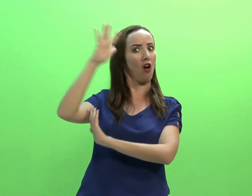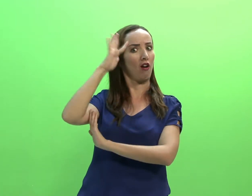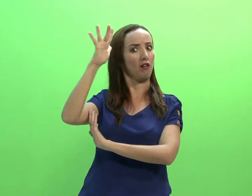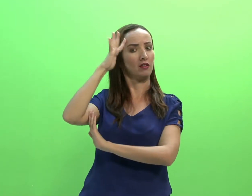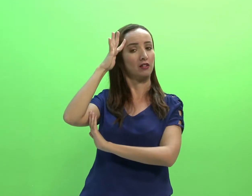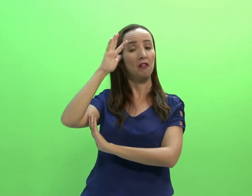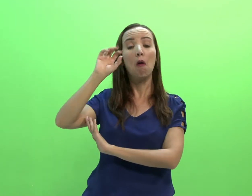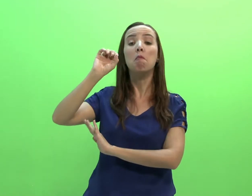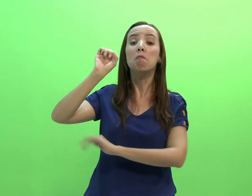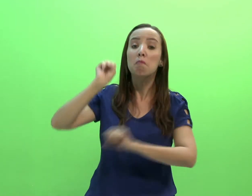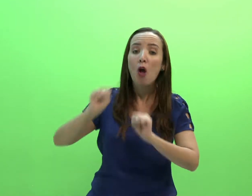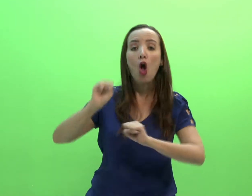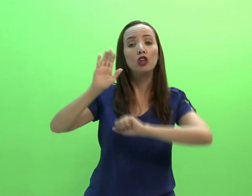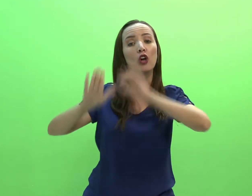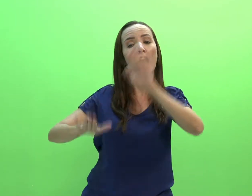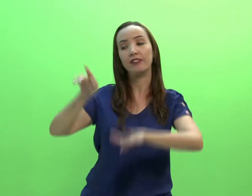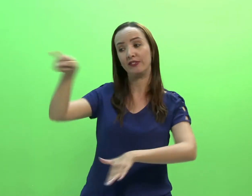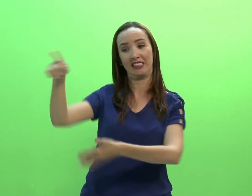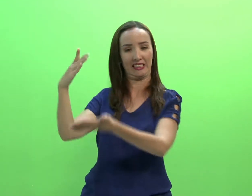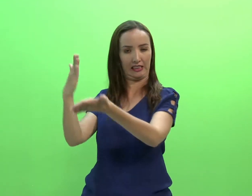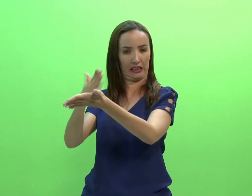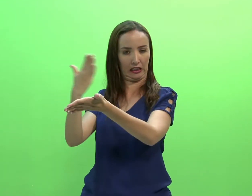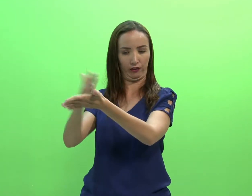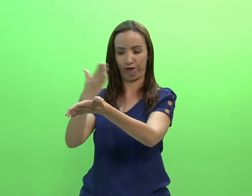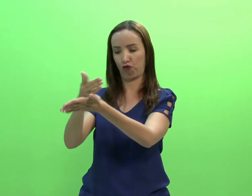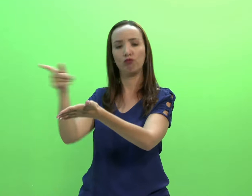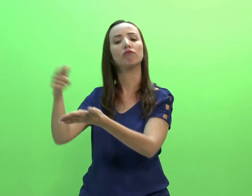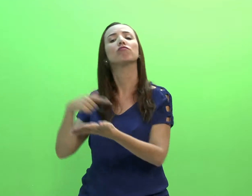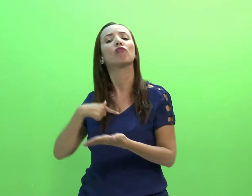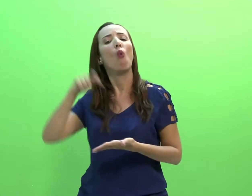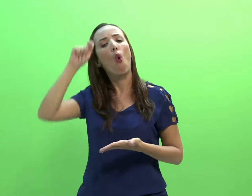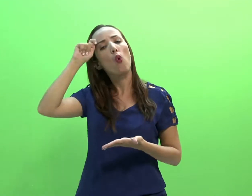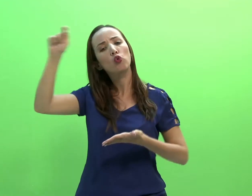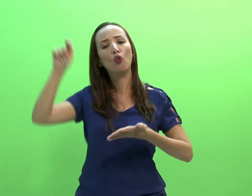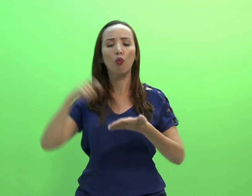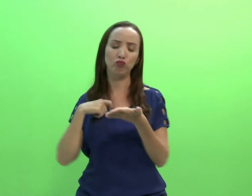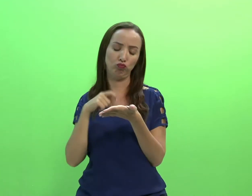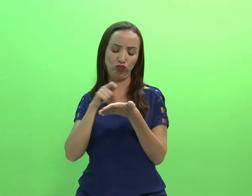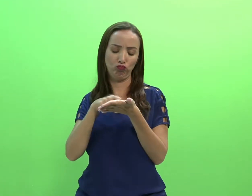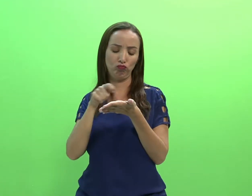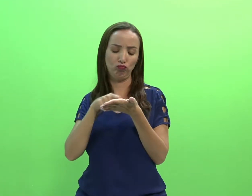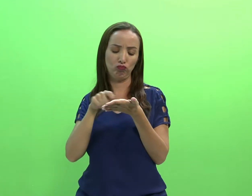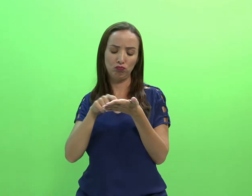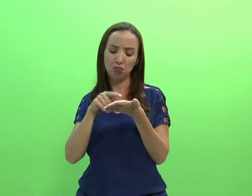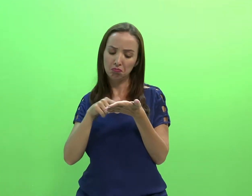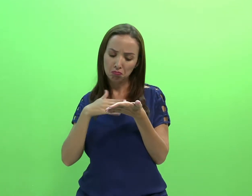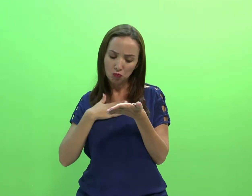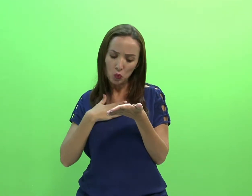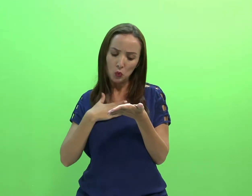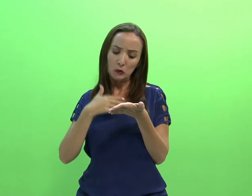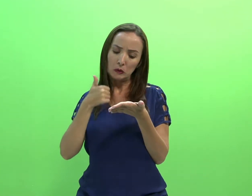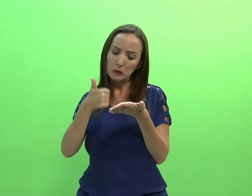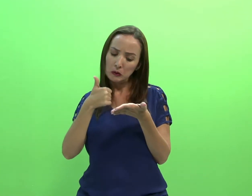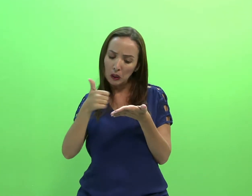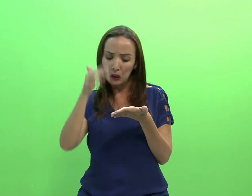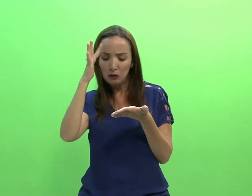palavras do autor. Não fala de acordo com como está no livro. O livro está escrito com as ideias do